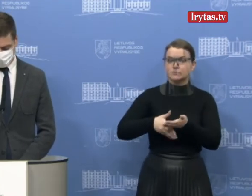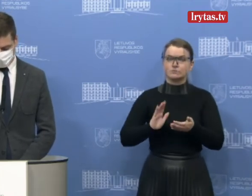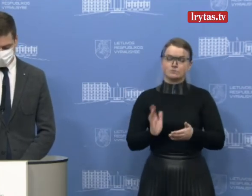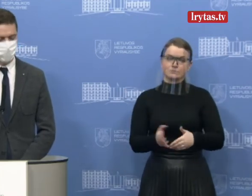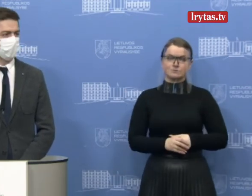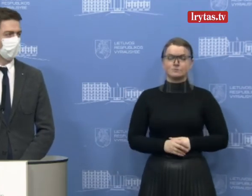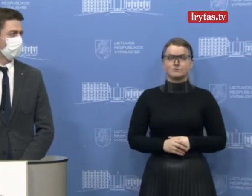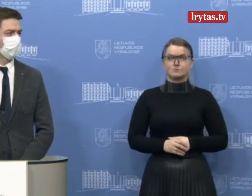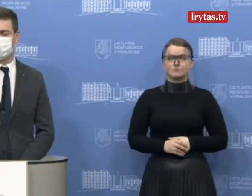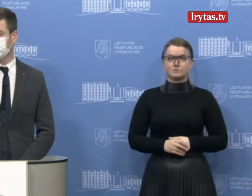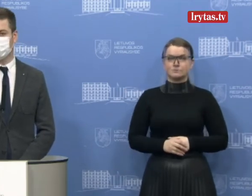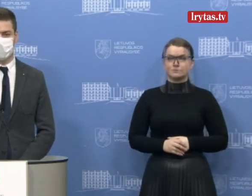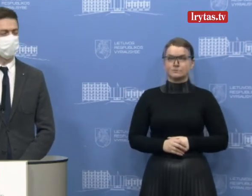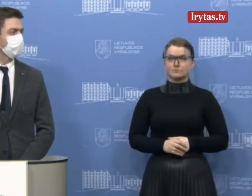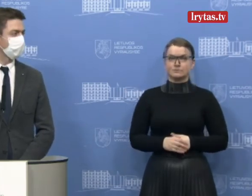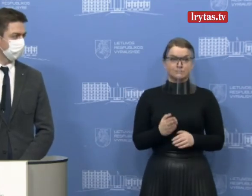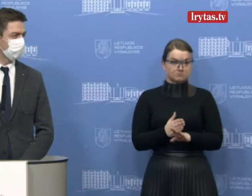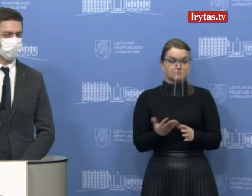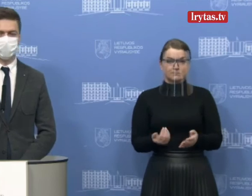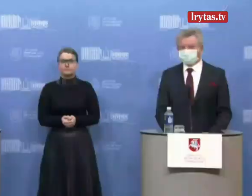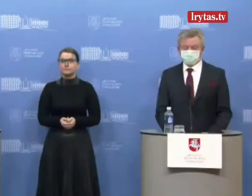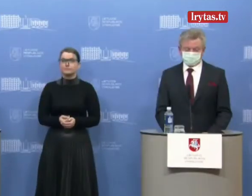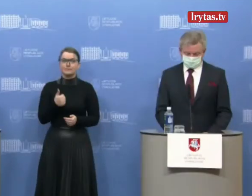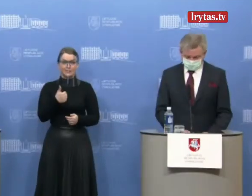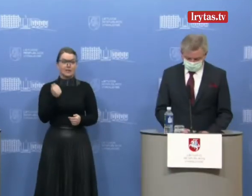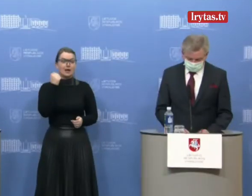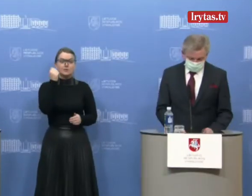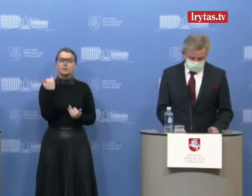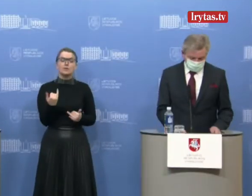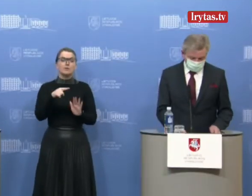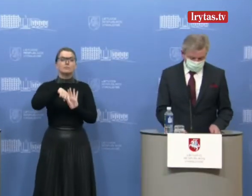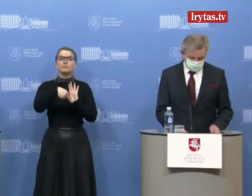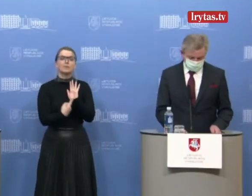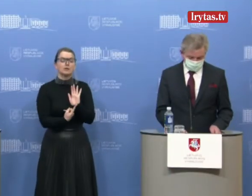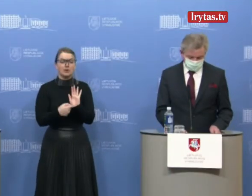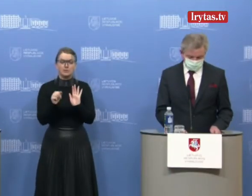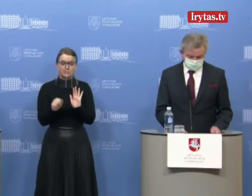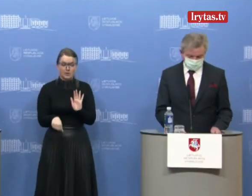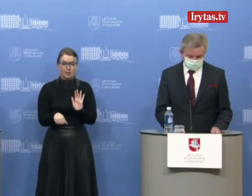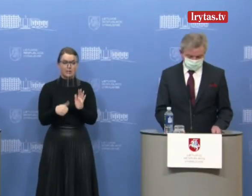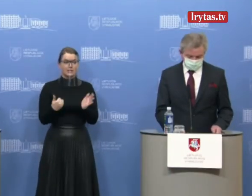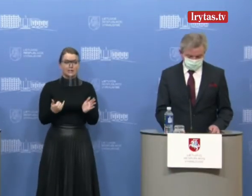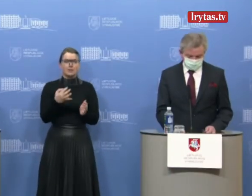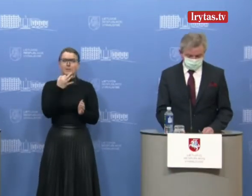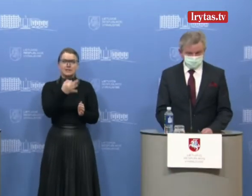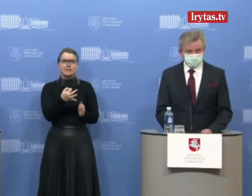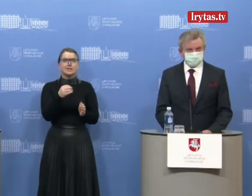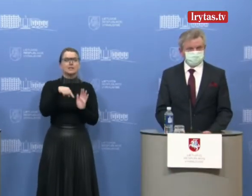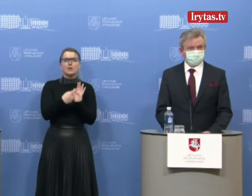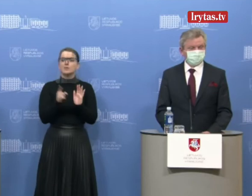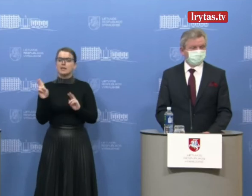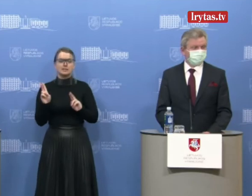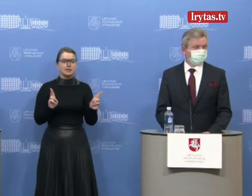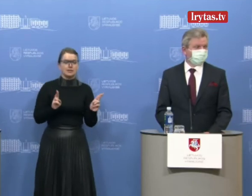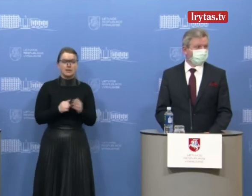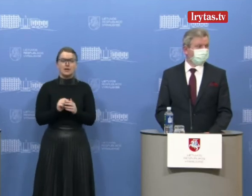bendrus sprendimus. Tai tiek. Dėkuoju, kviečiame užduoti klausimus, įvardinant, kam jūs skiriate klausimą. Tai